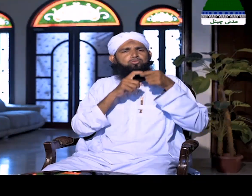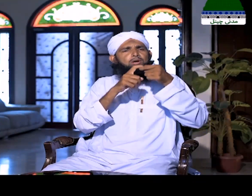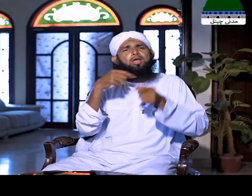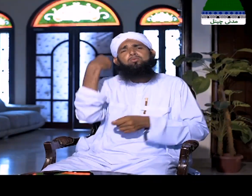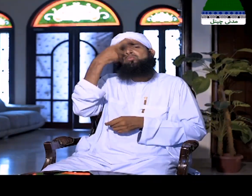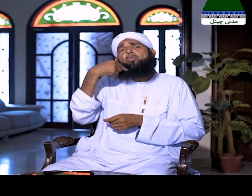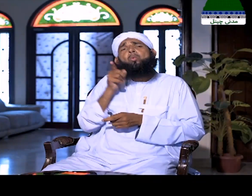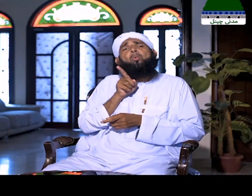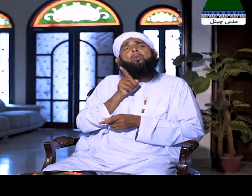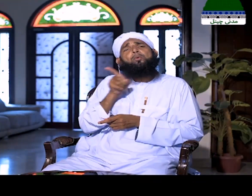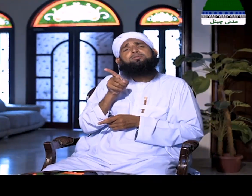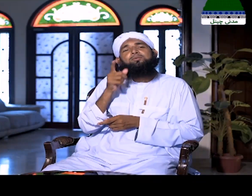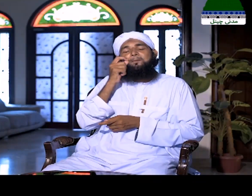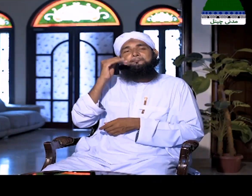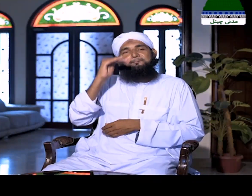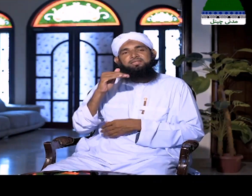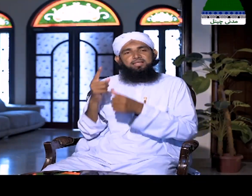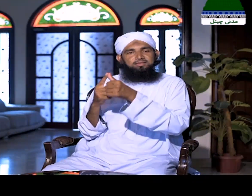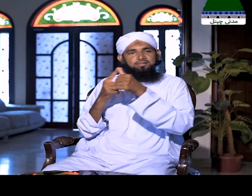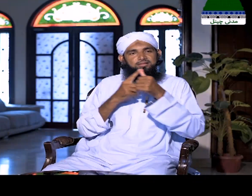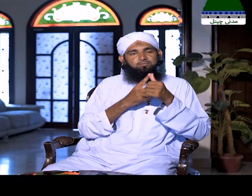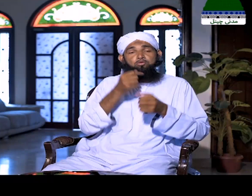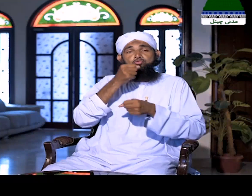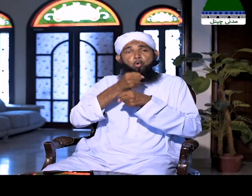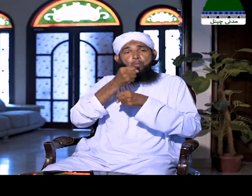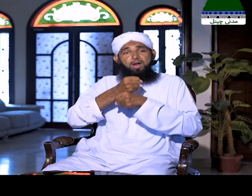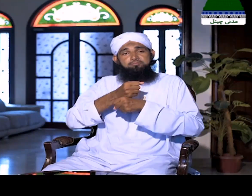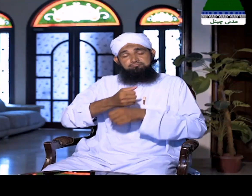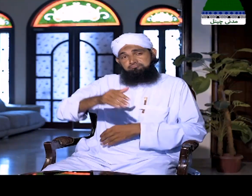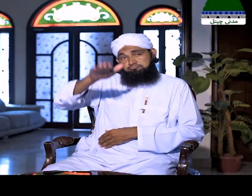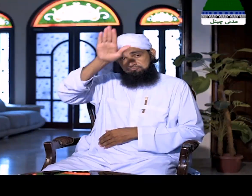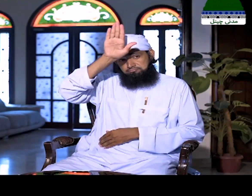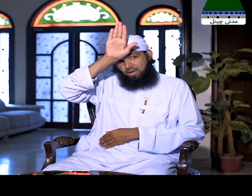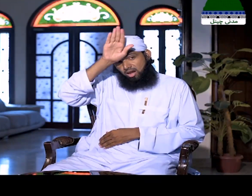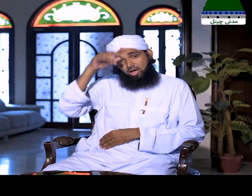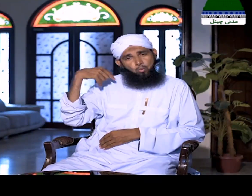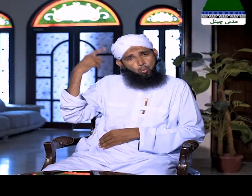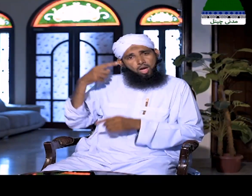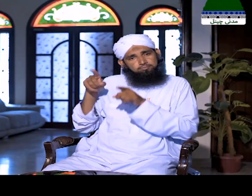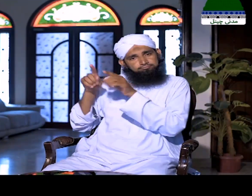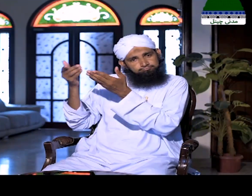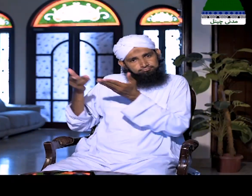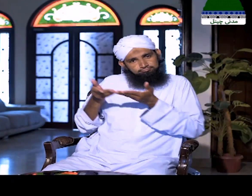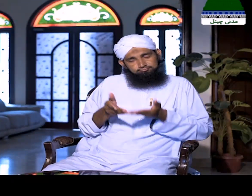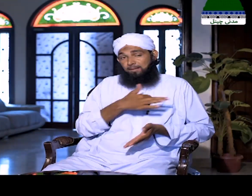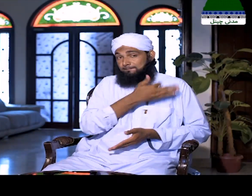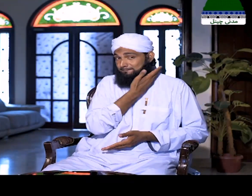ہے؟ اس نے جواب دیا خلیفہ یعنی بادشاہ کا قاصد آنا چاہتا ہے۔ آپ رحمۃ اللہ علیہ نے